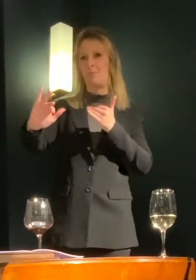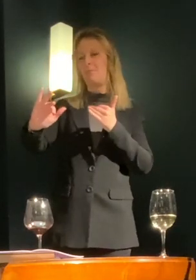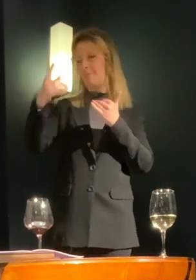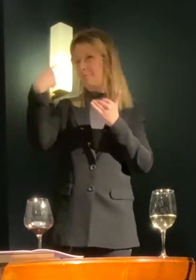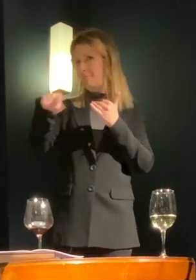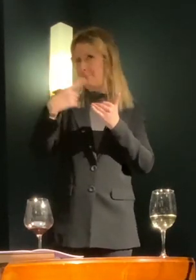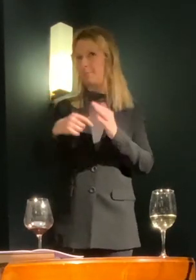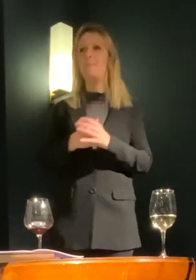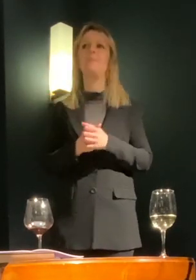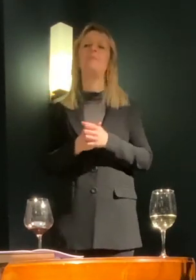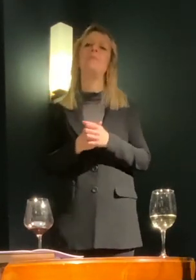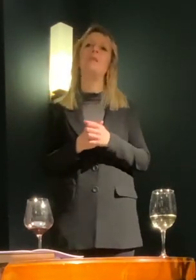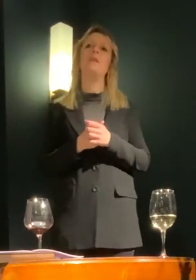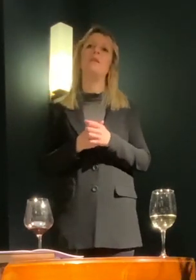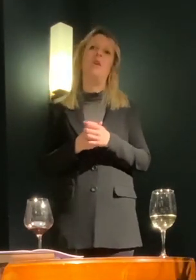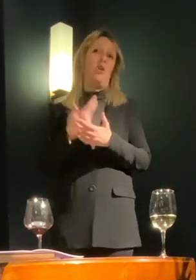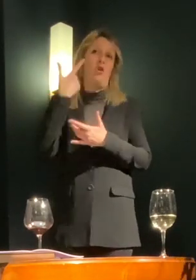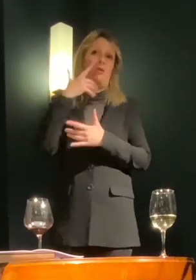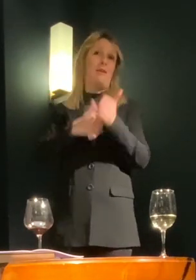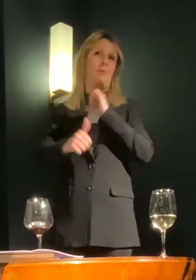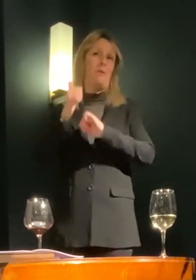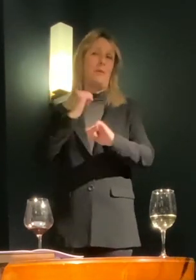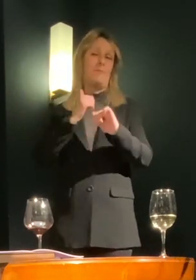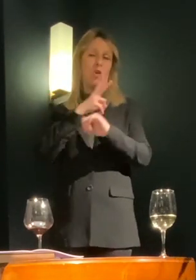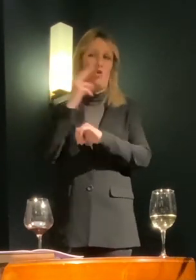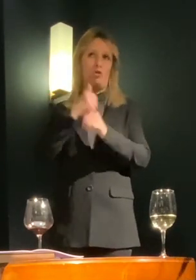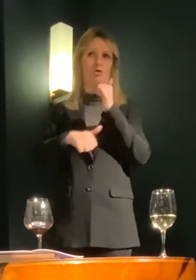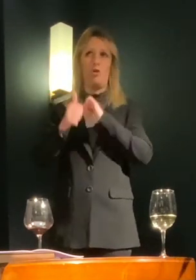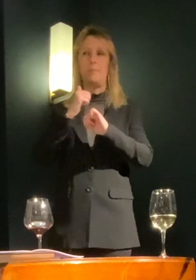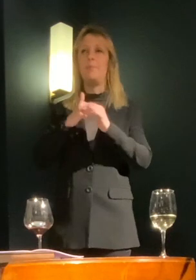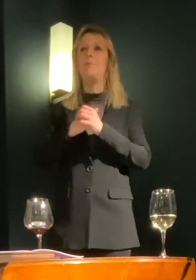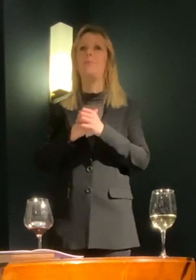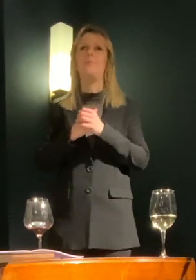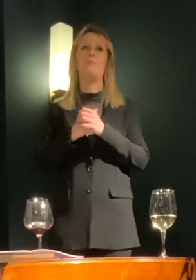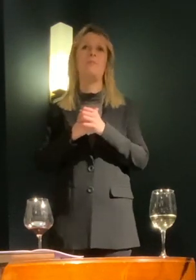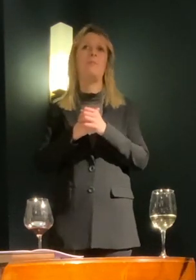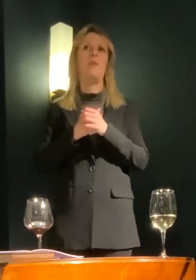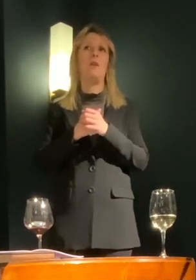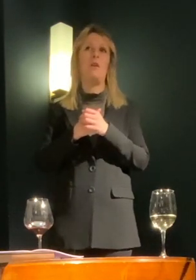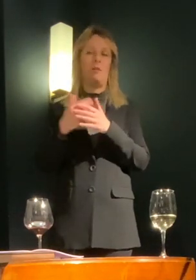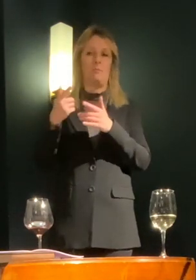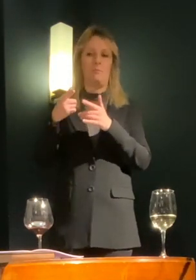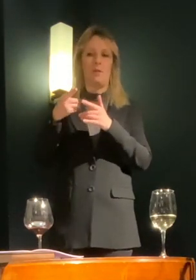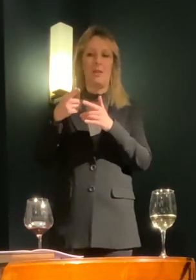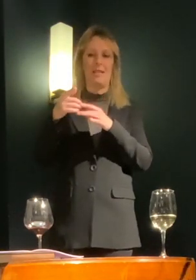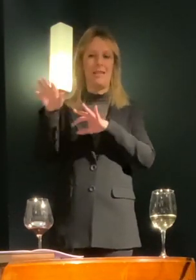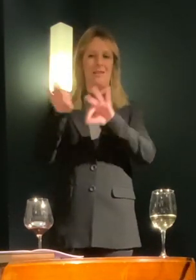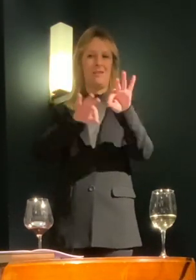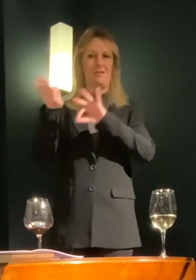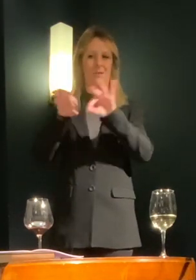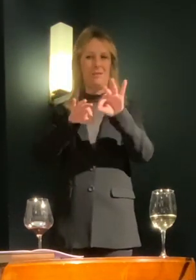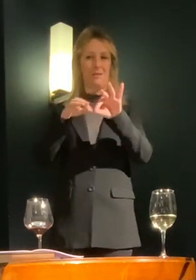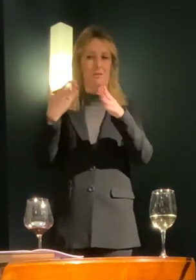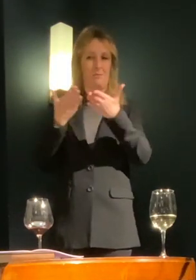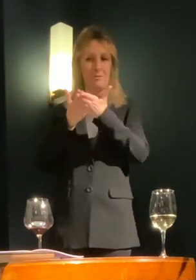E, per cui lo sai, lo conosci, e sai che comunque quella cosa, passando attraverso quella dinamica lì, cresci